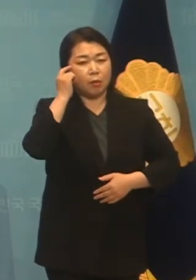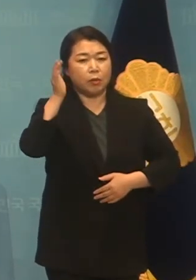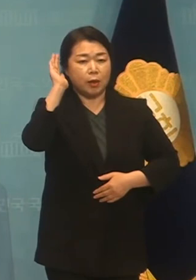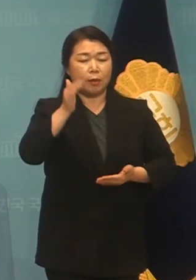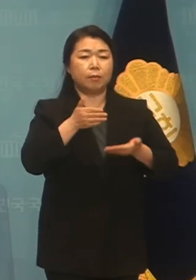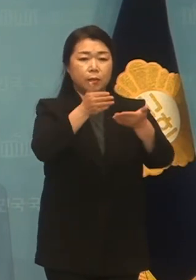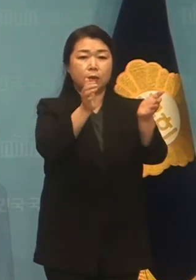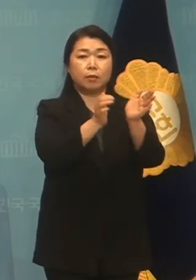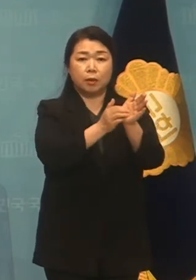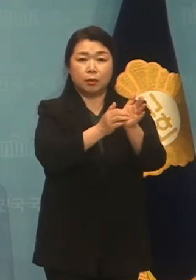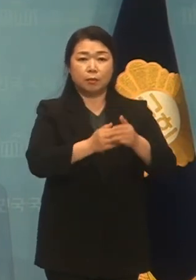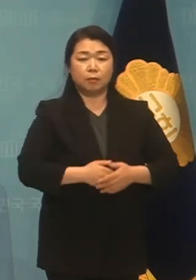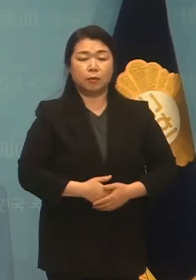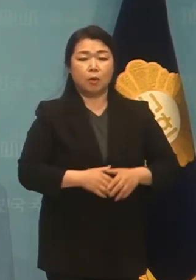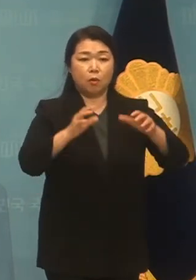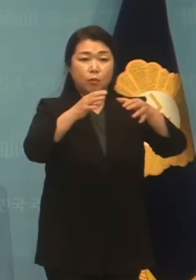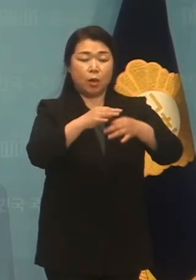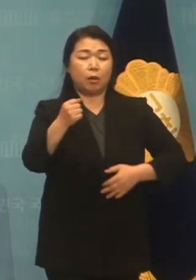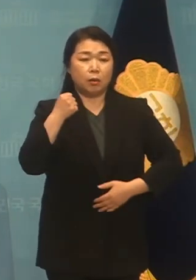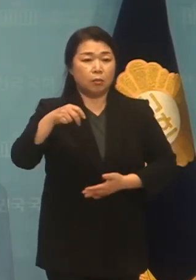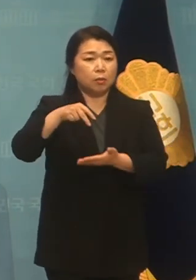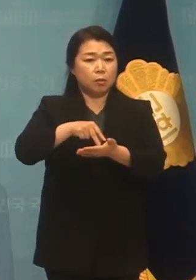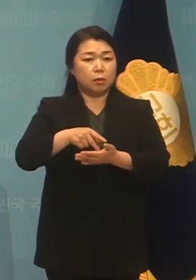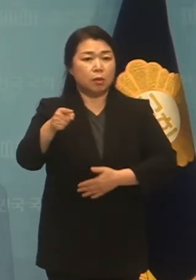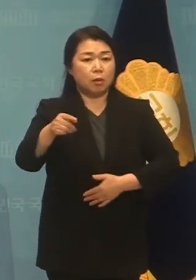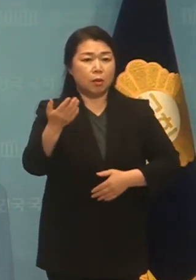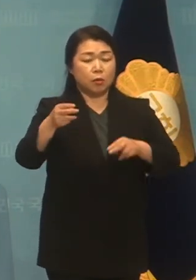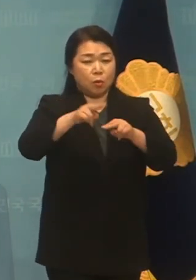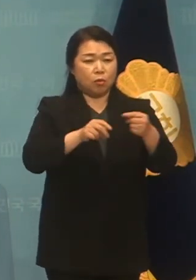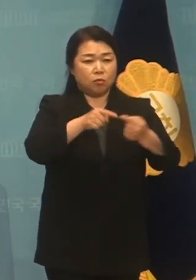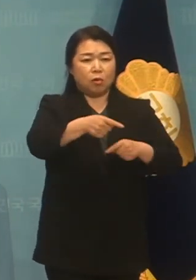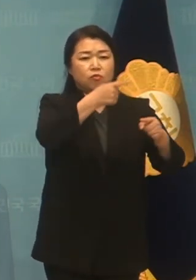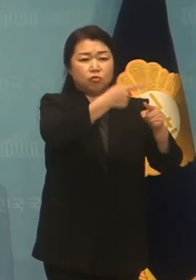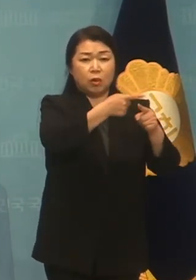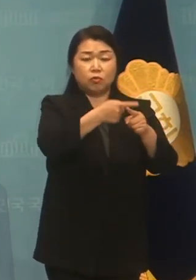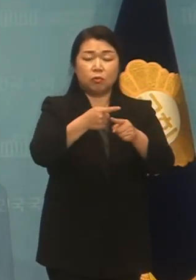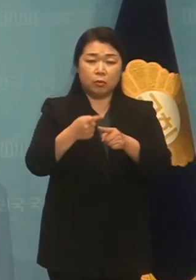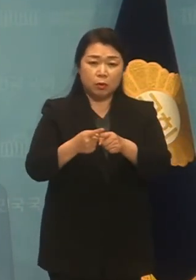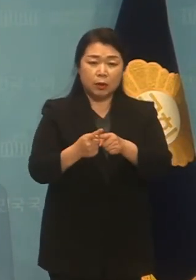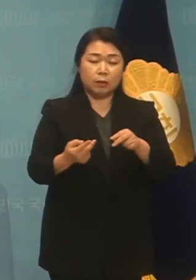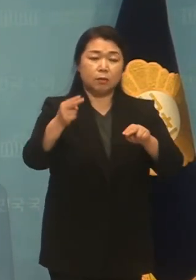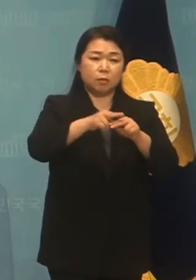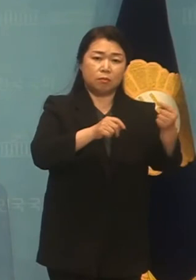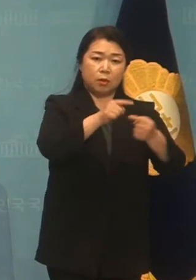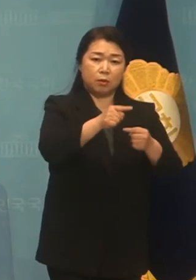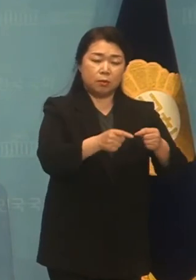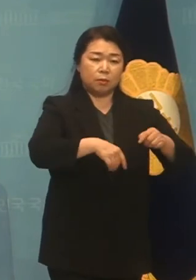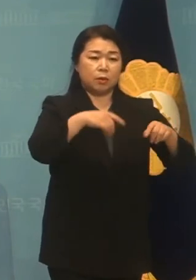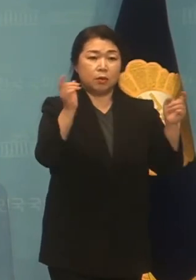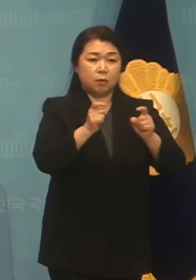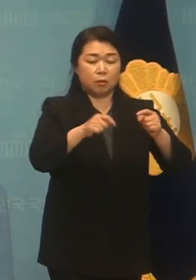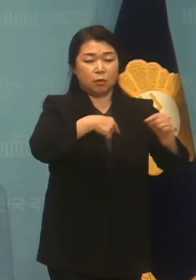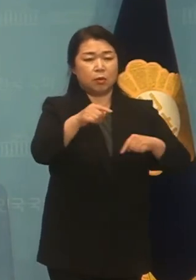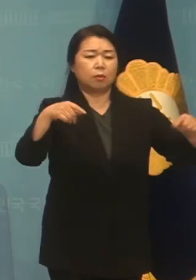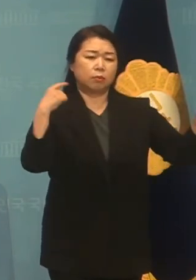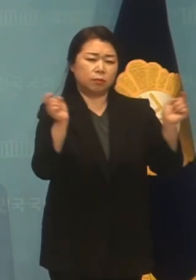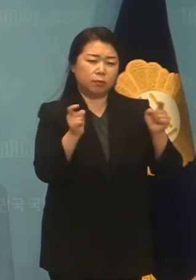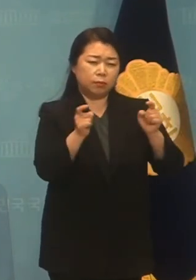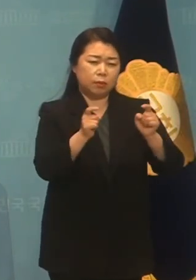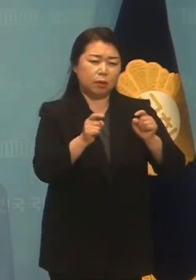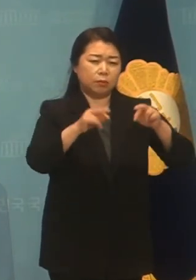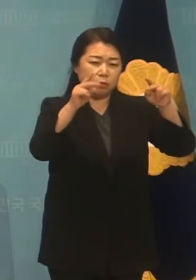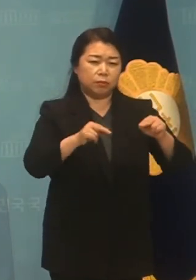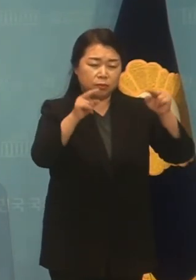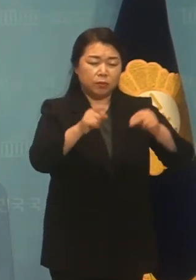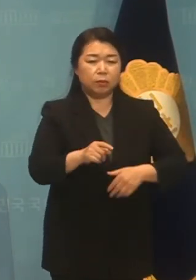강조해 왔습니다. 국민의힘은 청문회 중간중간에도 청문회를 정쟁의 단임으로 몰고